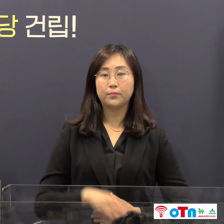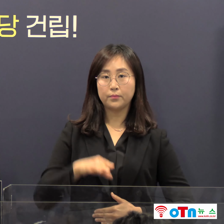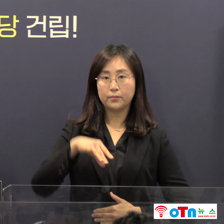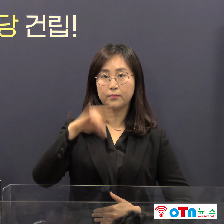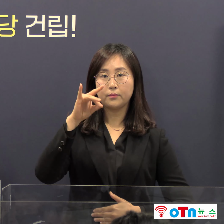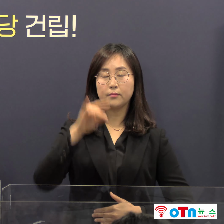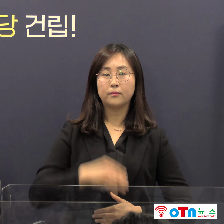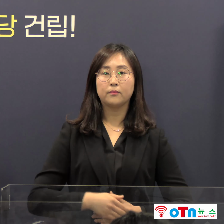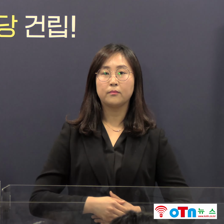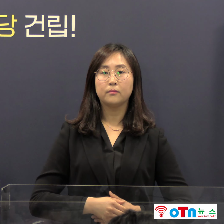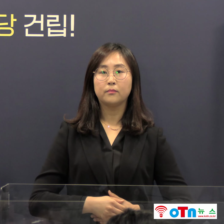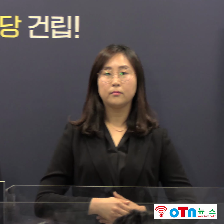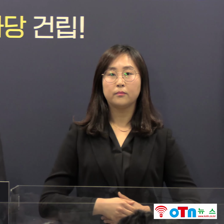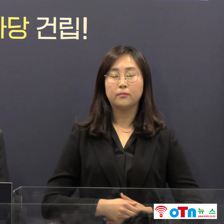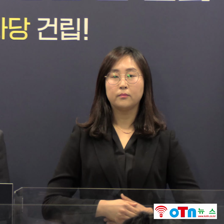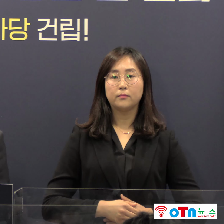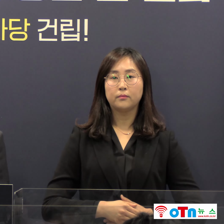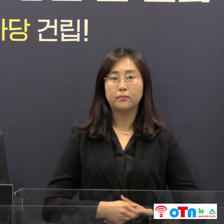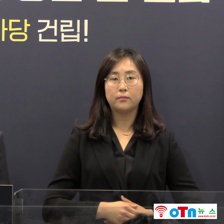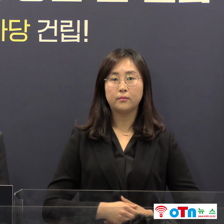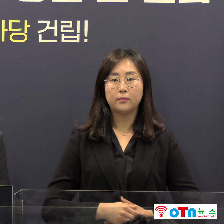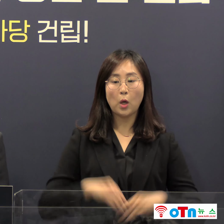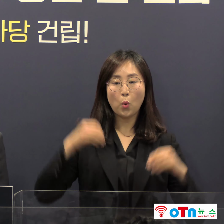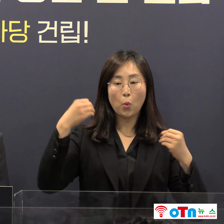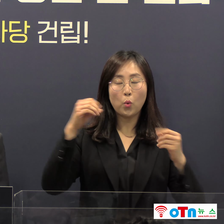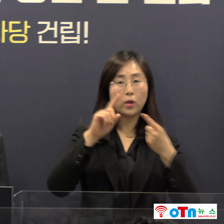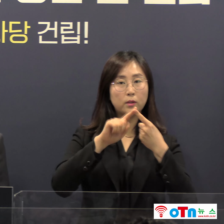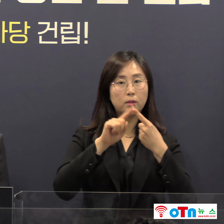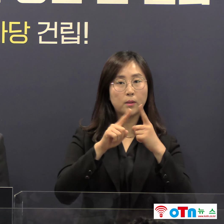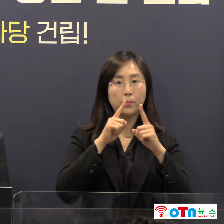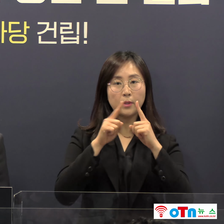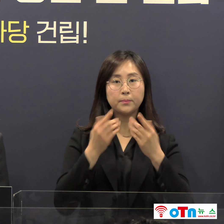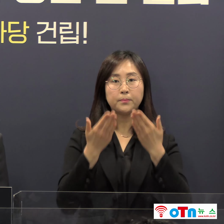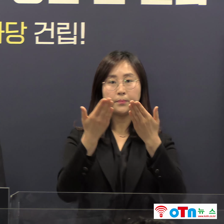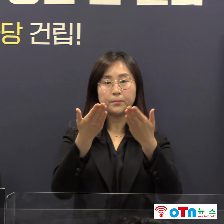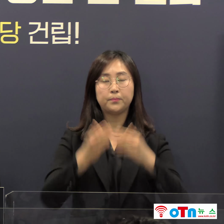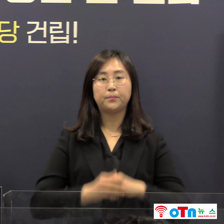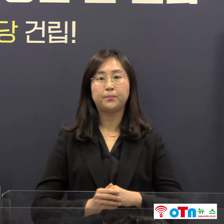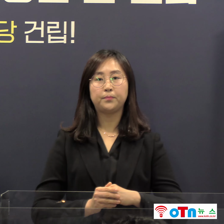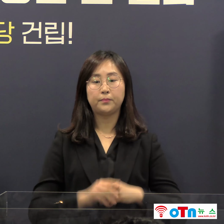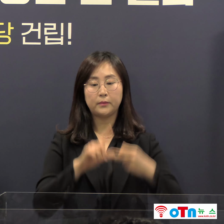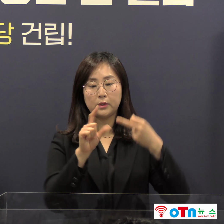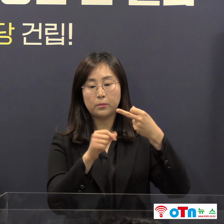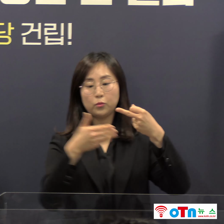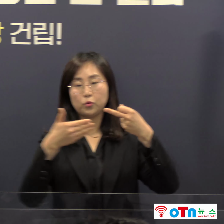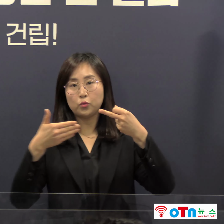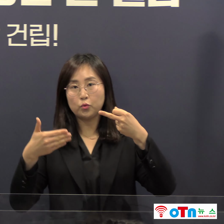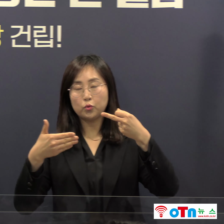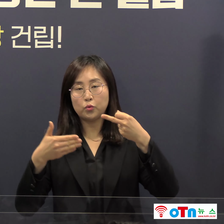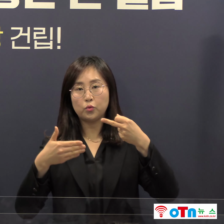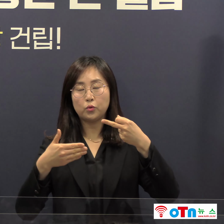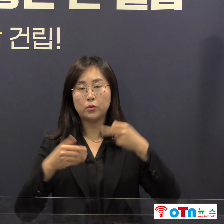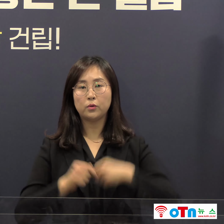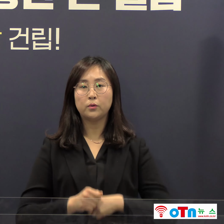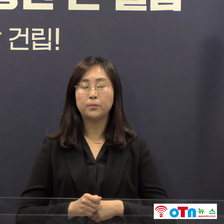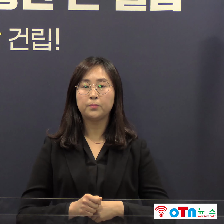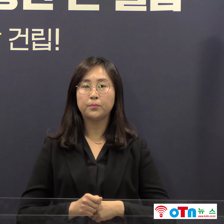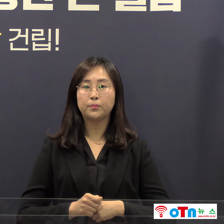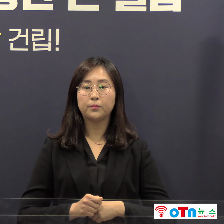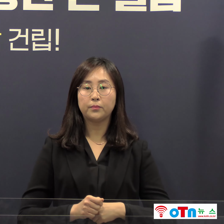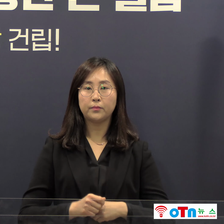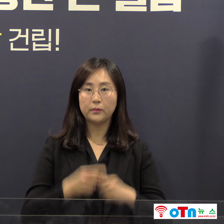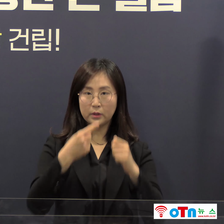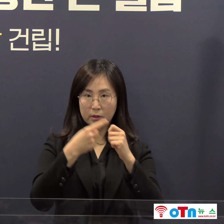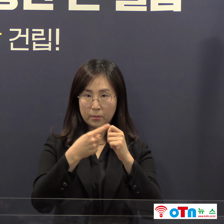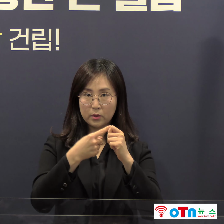먼저 매달 진행될 사전 공연에 대해서 말씀드리겠습니다. 12월 9일에는 세종예술의 전당 첫